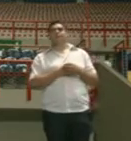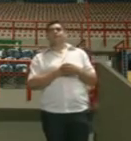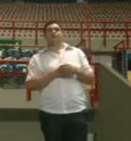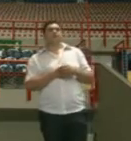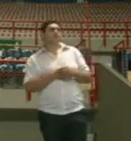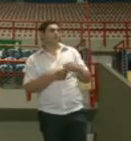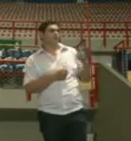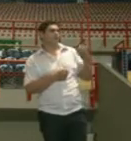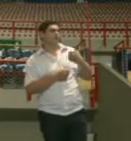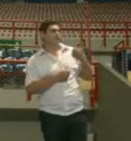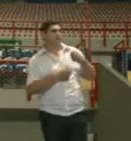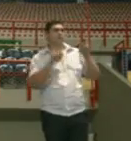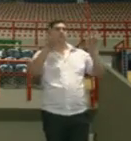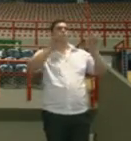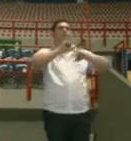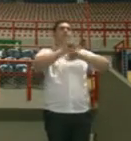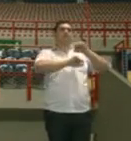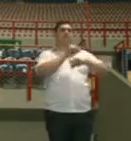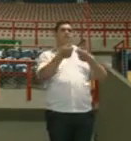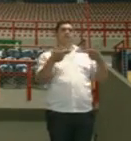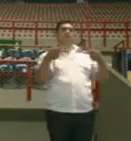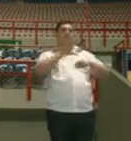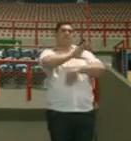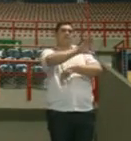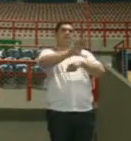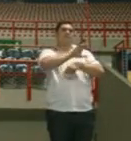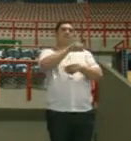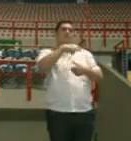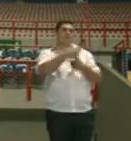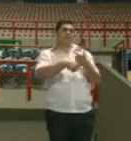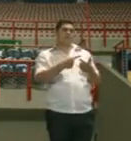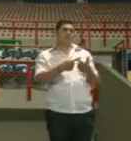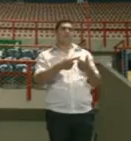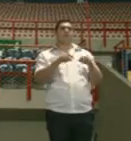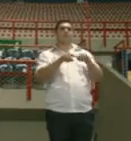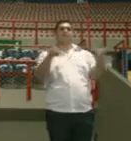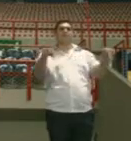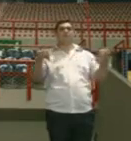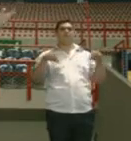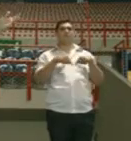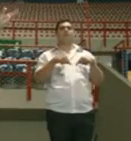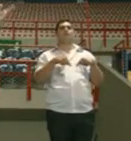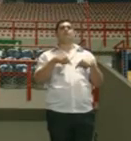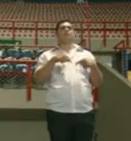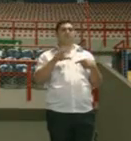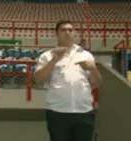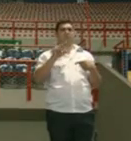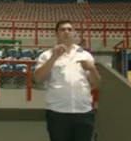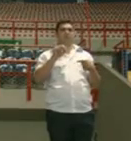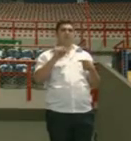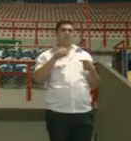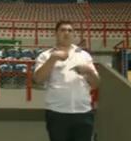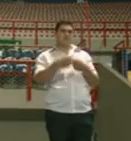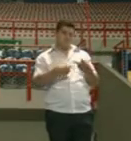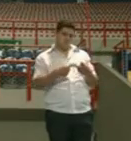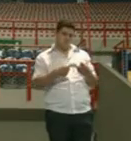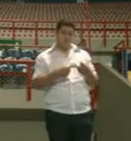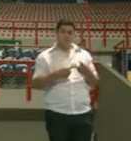As questões ligadas ao campo. As questões de disputa de terra no campo. Canudos e